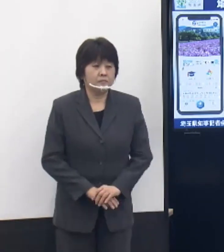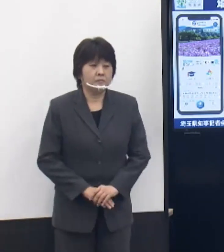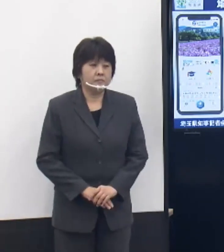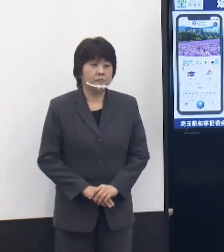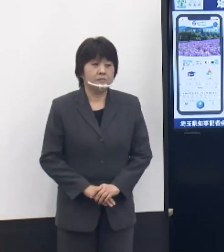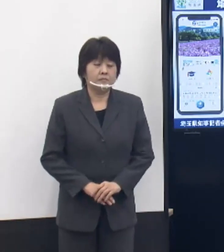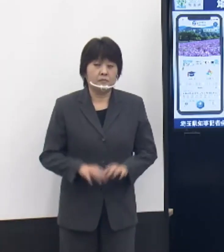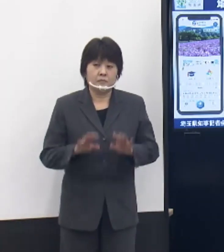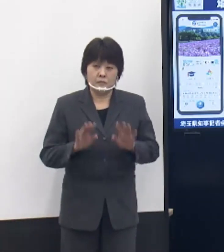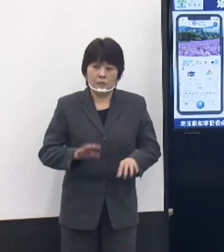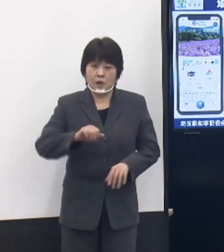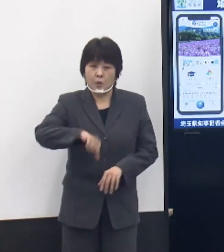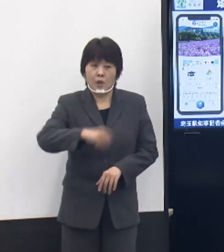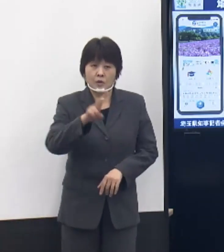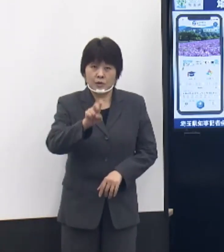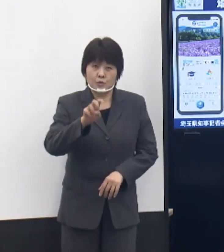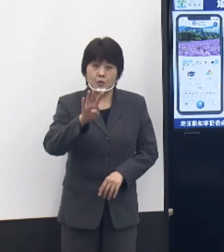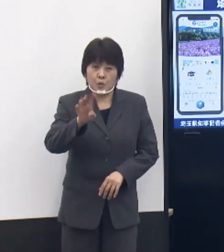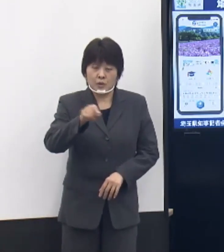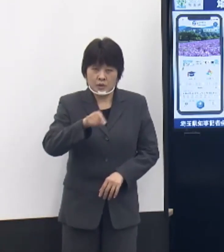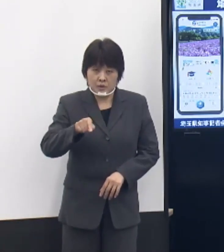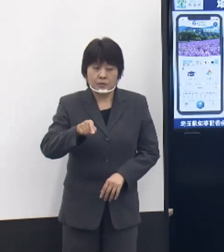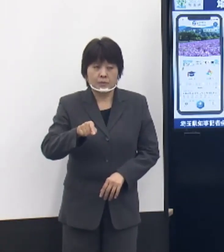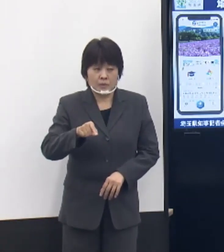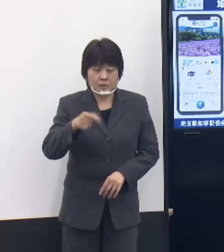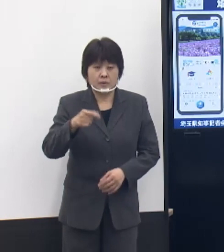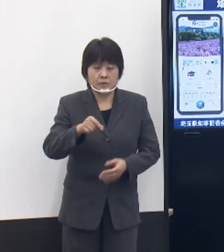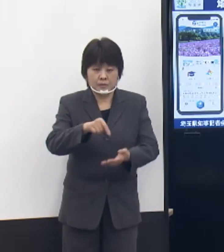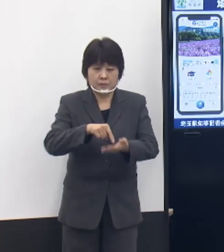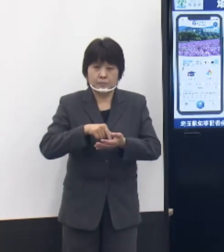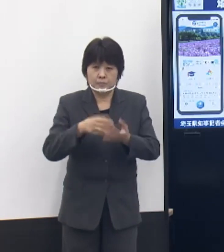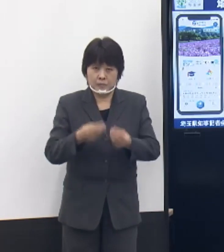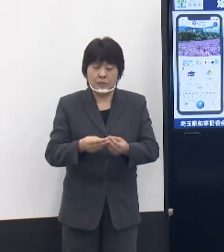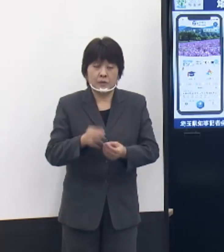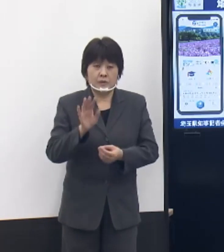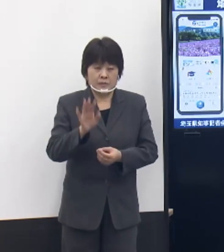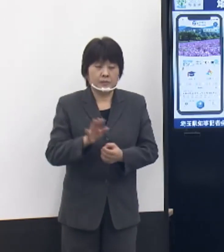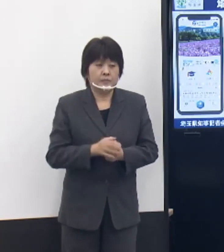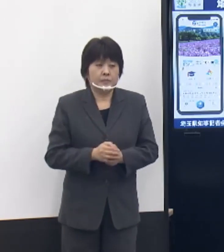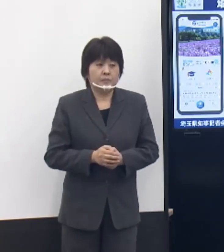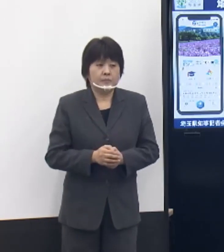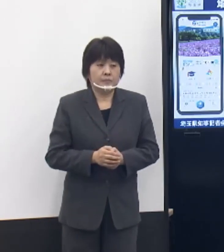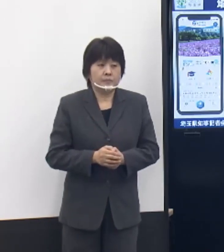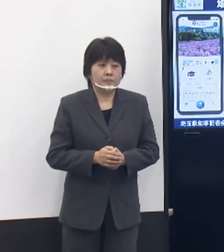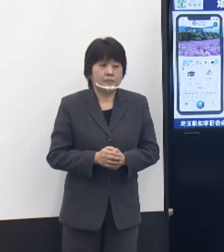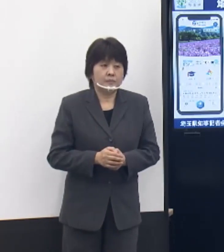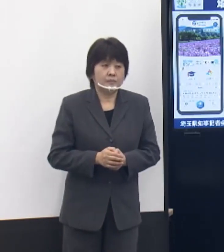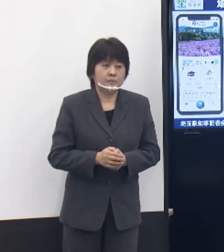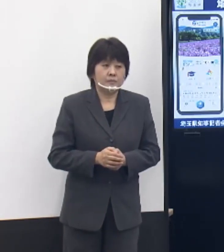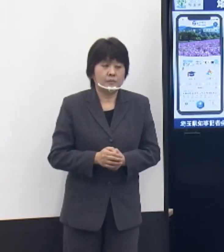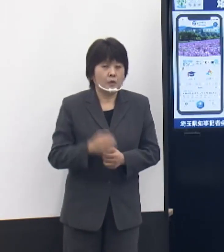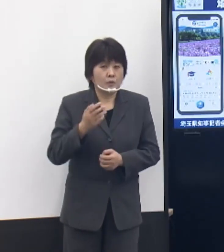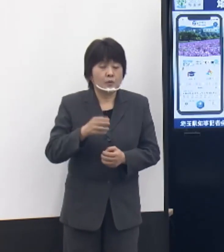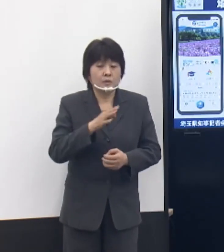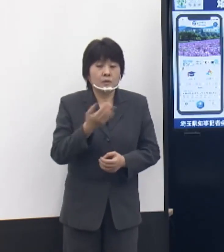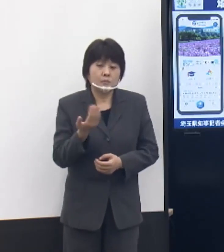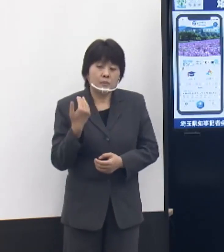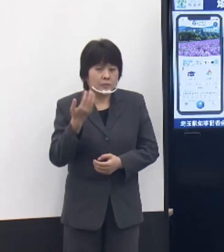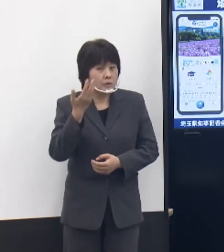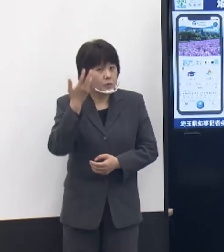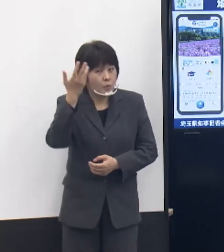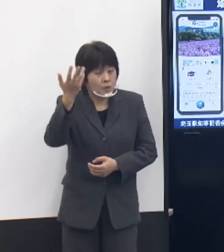今、524人の方が確認済証をというので、びっくりされたということだったんですが、もともとの想定がどれぐらいだ